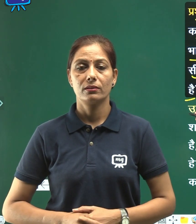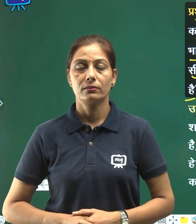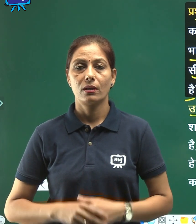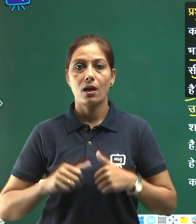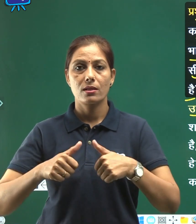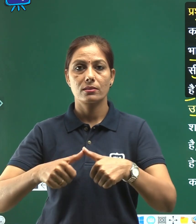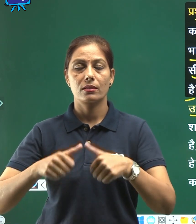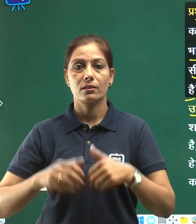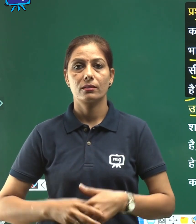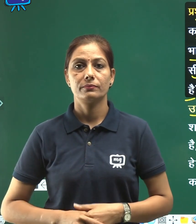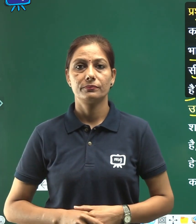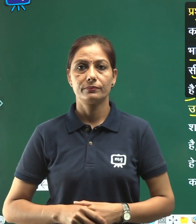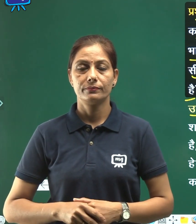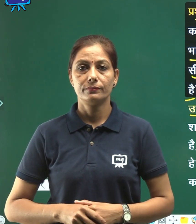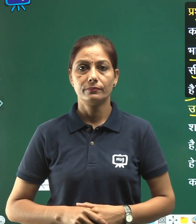उत्तर है,